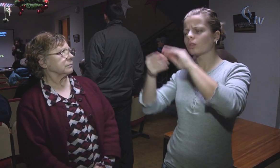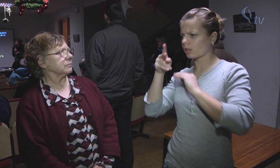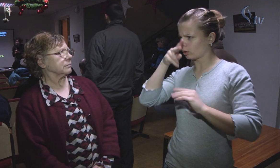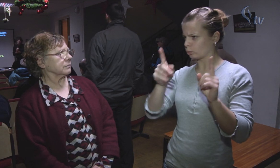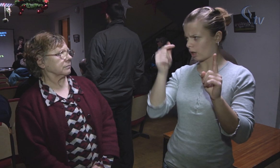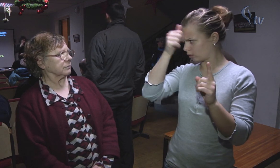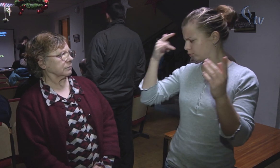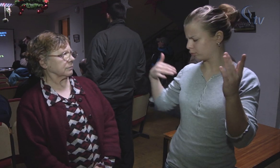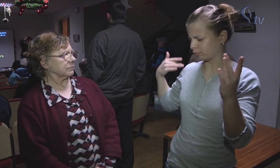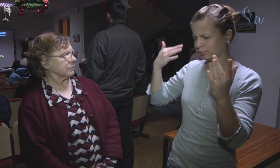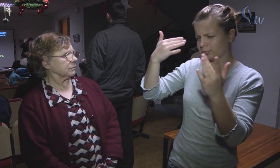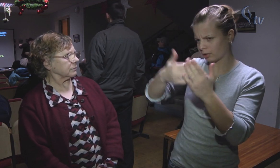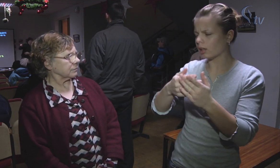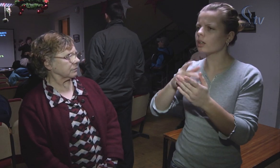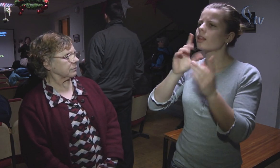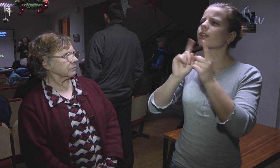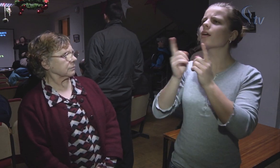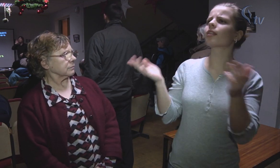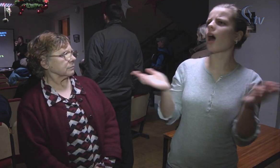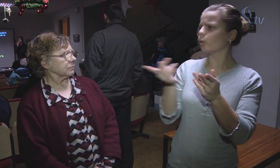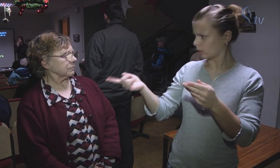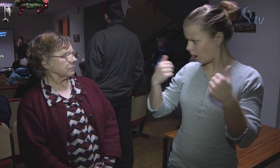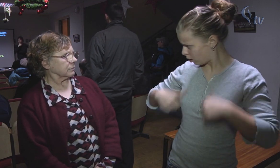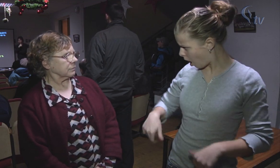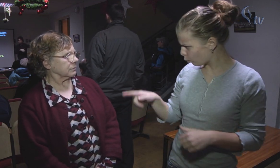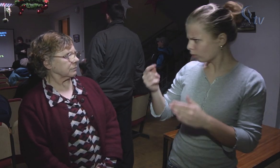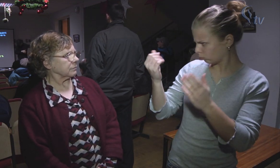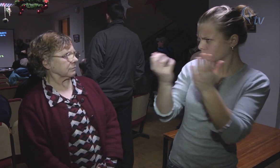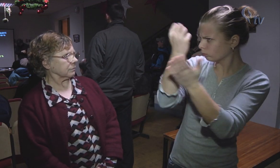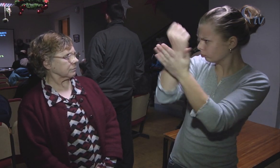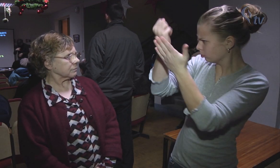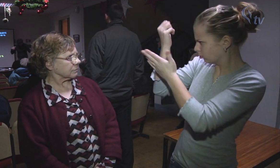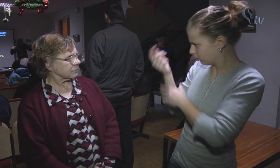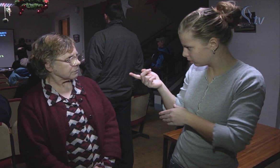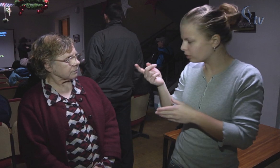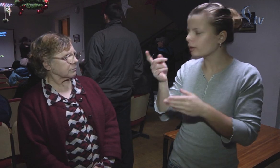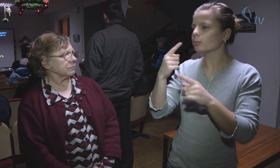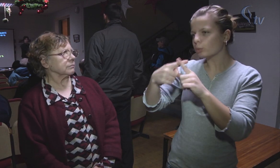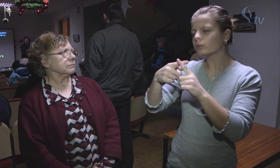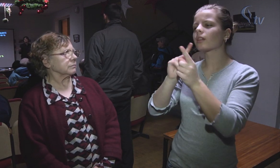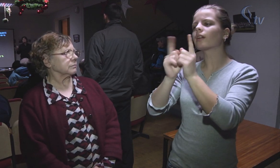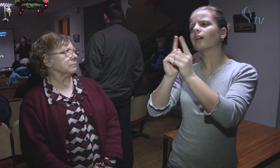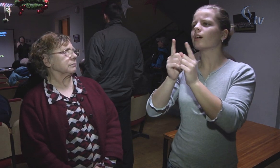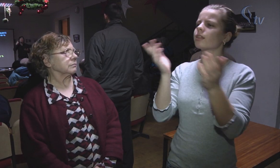2011. aastal, kui vaadata seda aastat kokkuvõttes, kas sa oled rahul tõlketeenuse kättesaadavuse ja teenuse